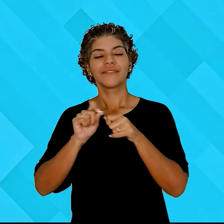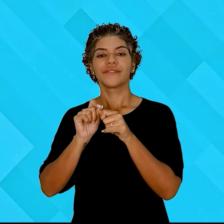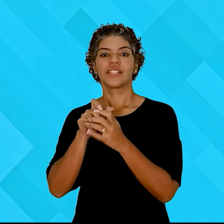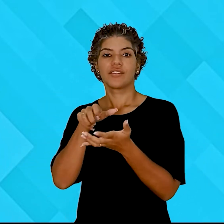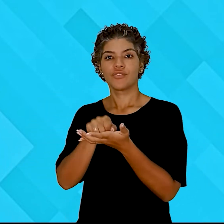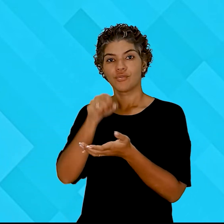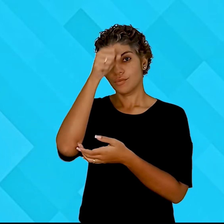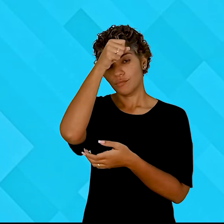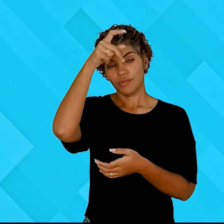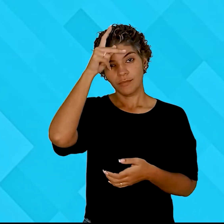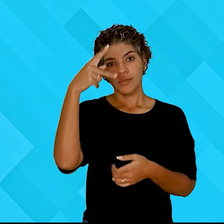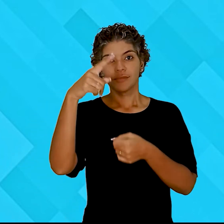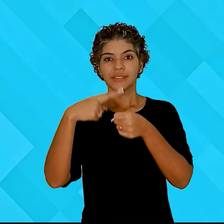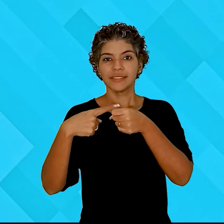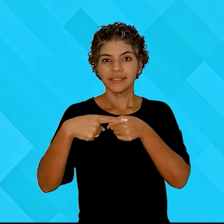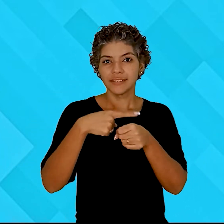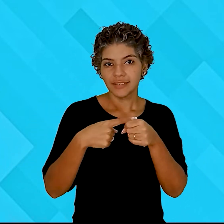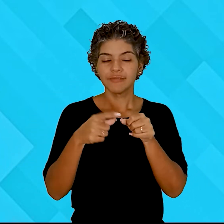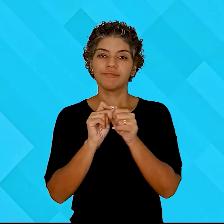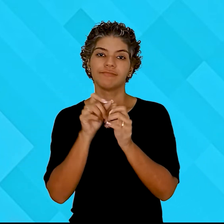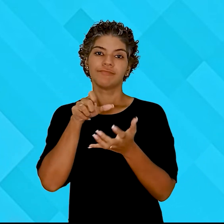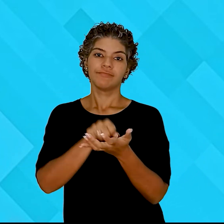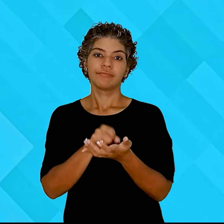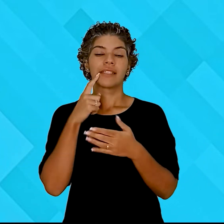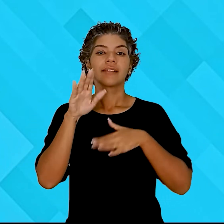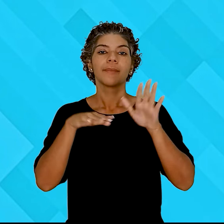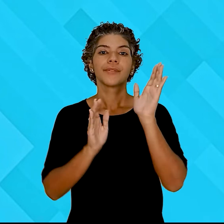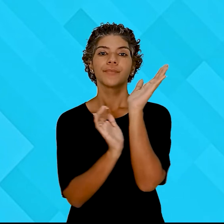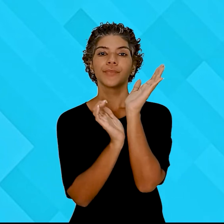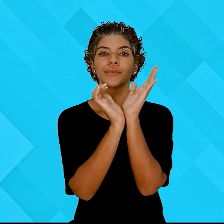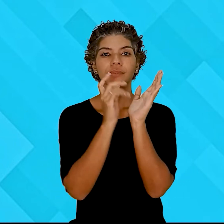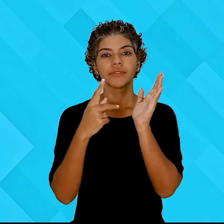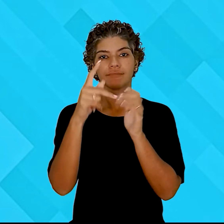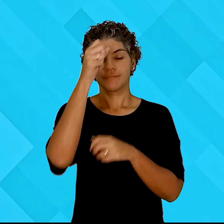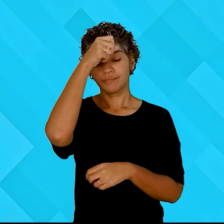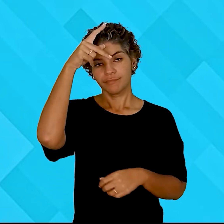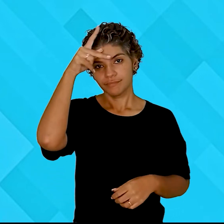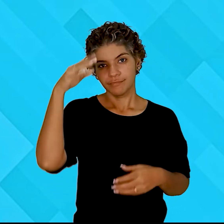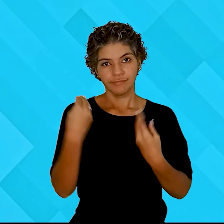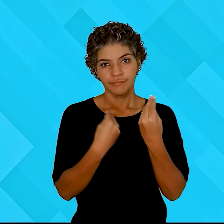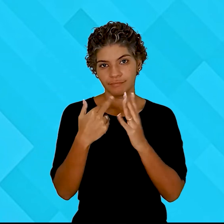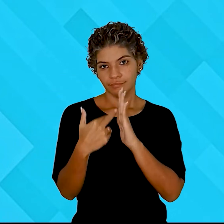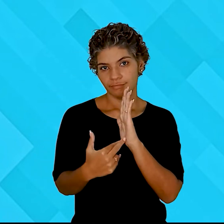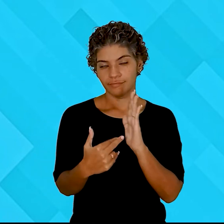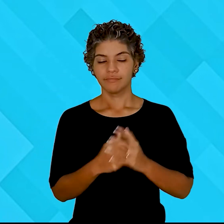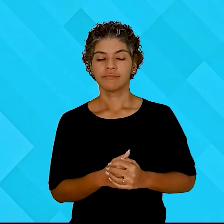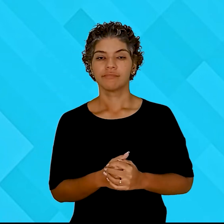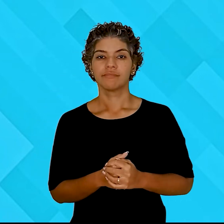registro municipal na sua cidade, e isso vai depender da burocracia do seu município. Então, é sempre bom estar atento a